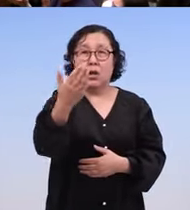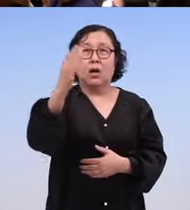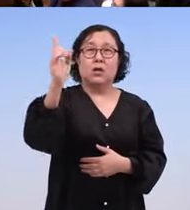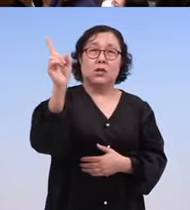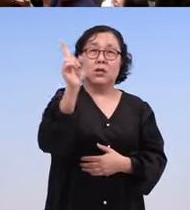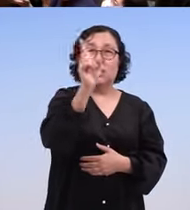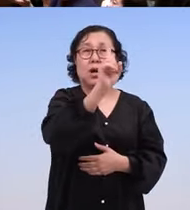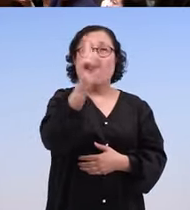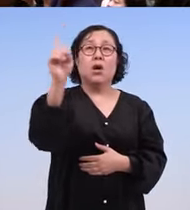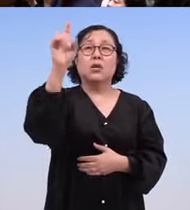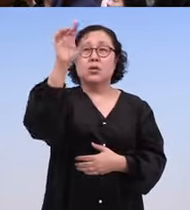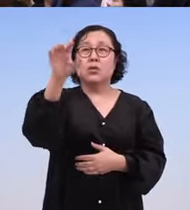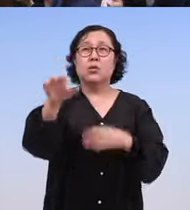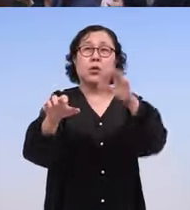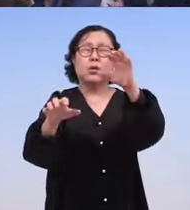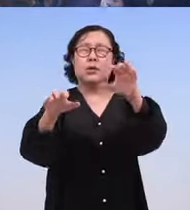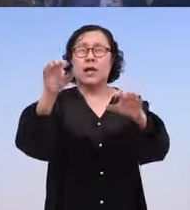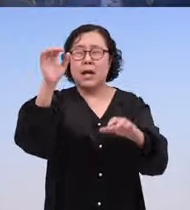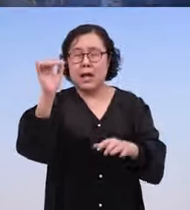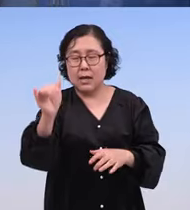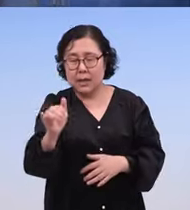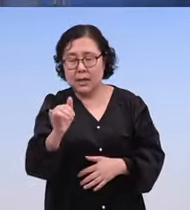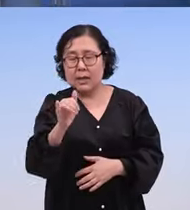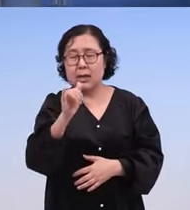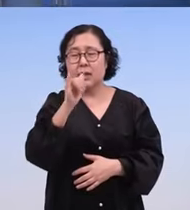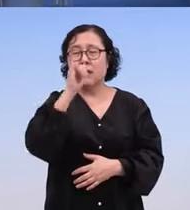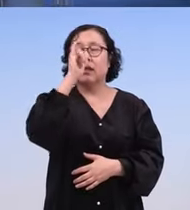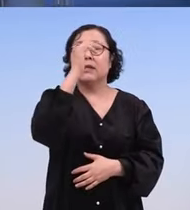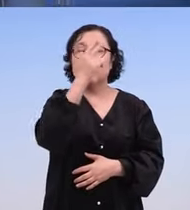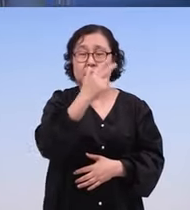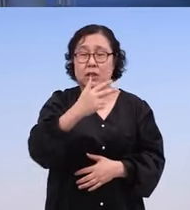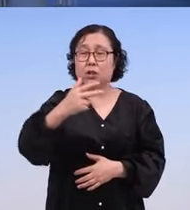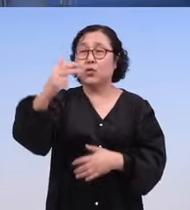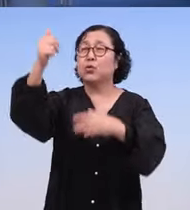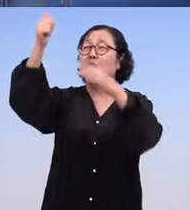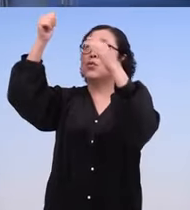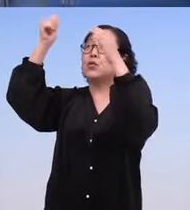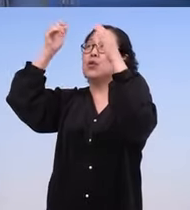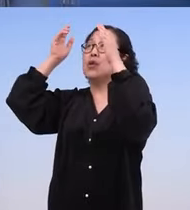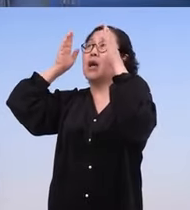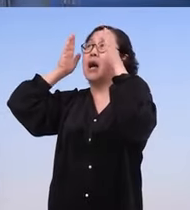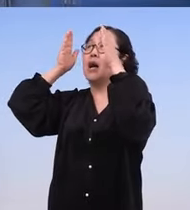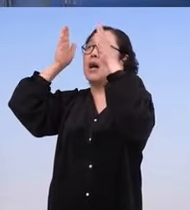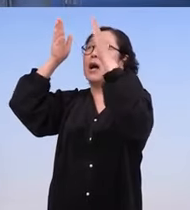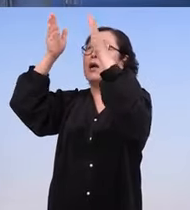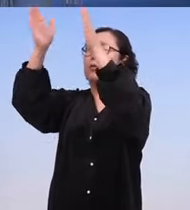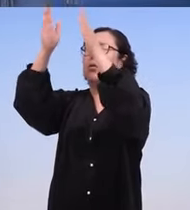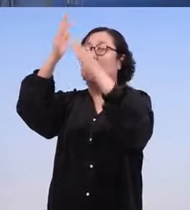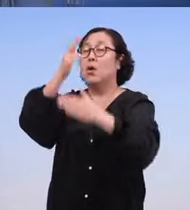내게 능력 주시는 그분, 너는 어느 곳에 있든지 주를 향하고